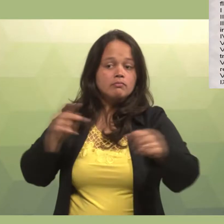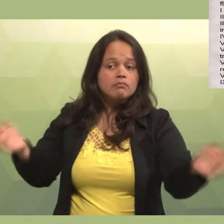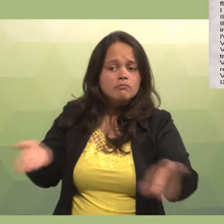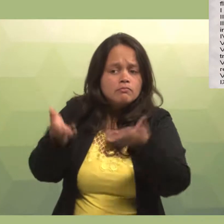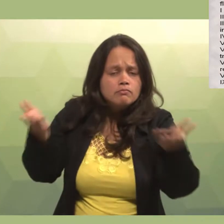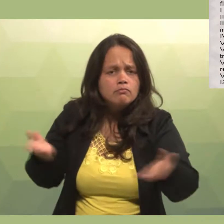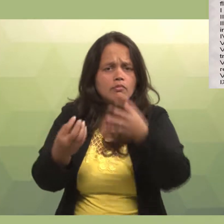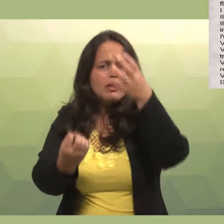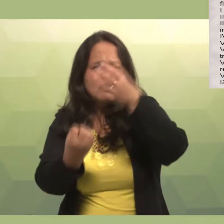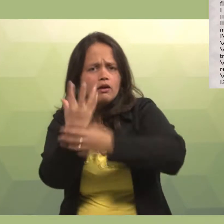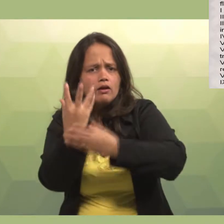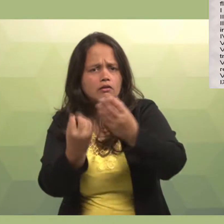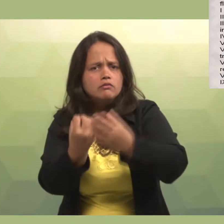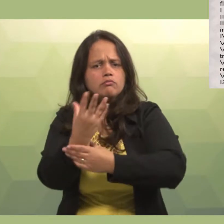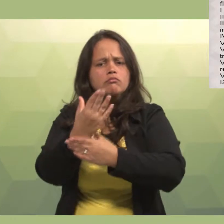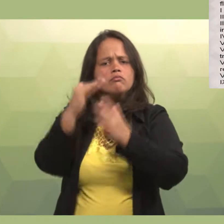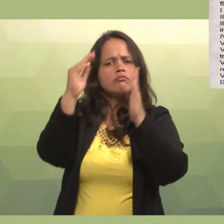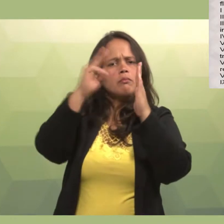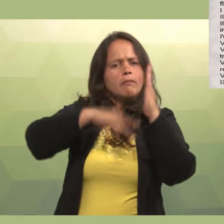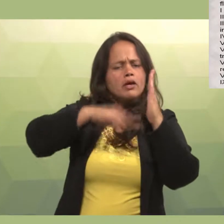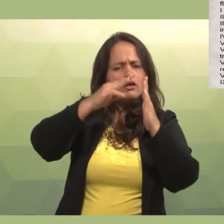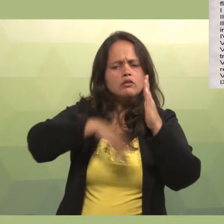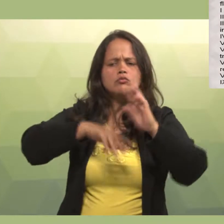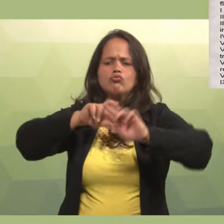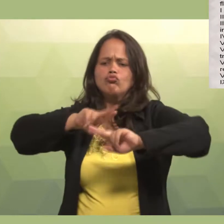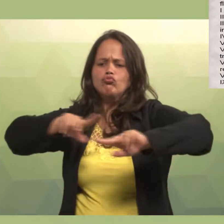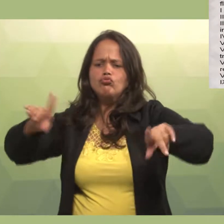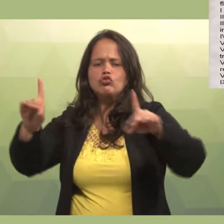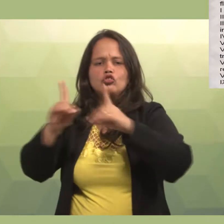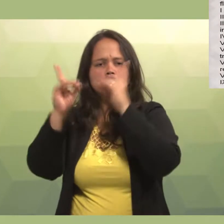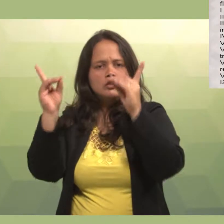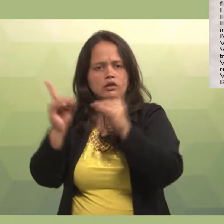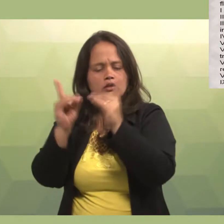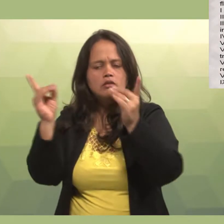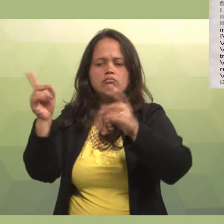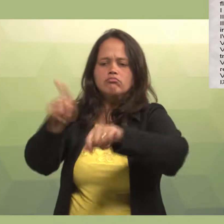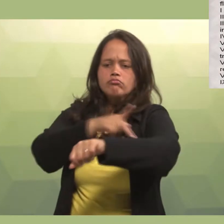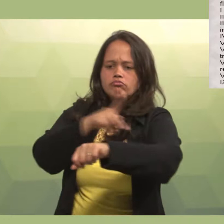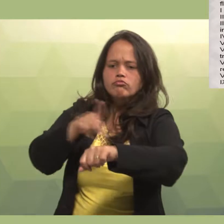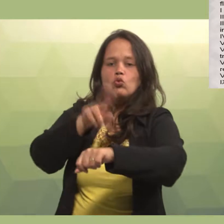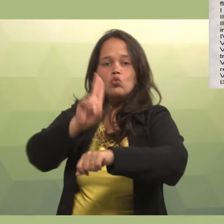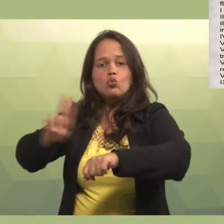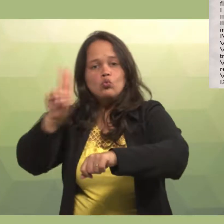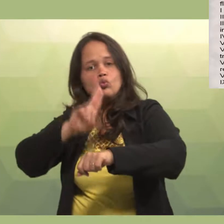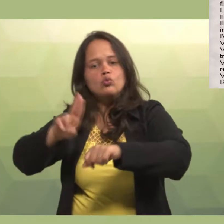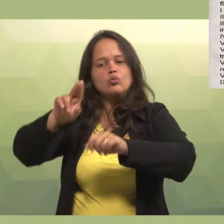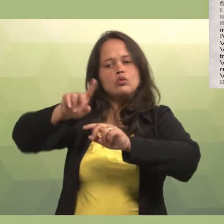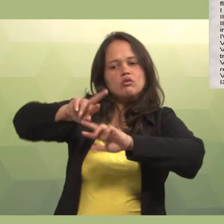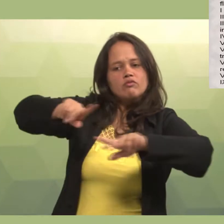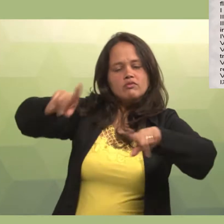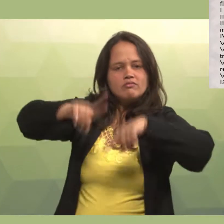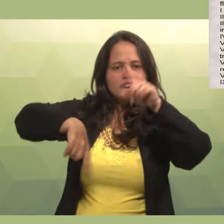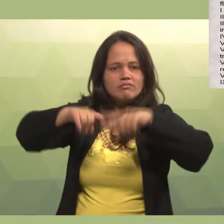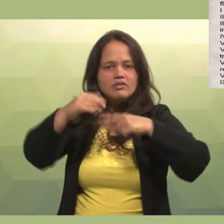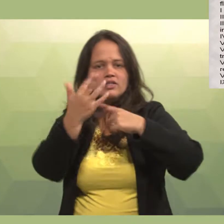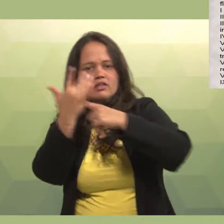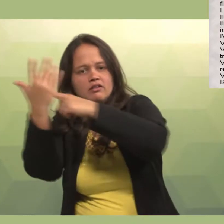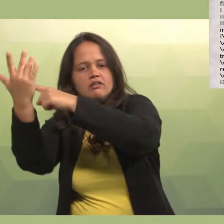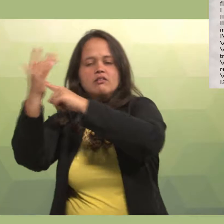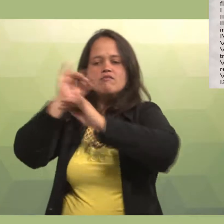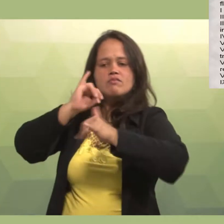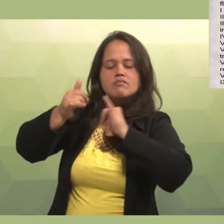de métodos didáticos pedagógicos, utilizando-se recursos tecnológicos de informação e comunicação.